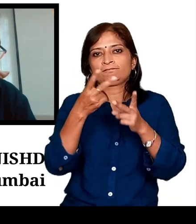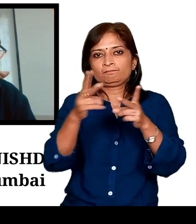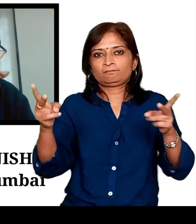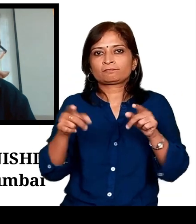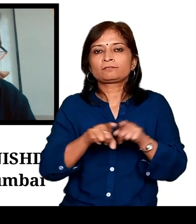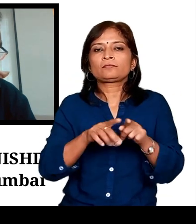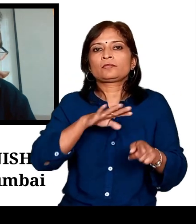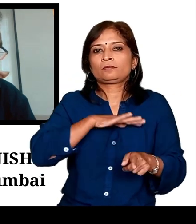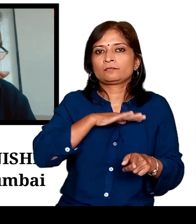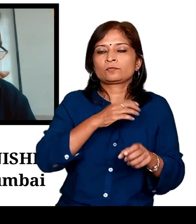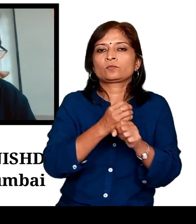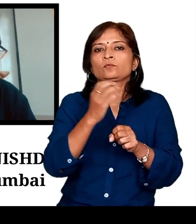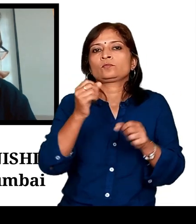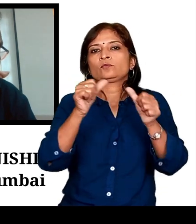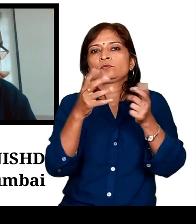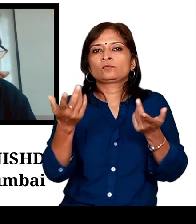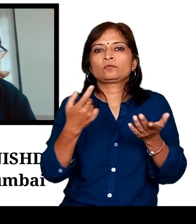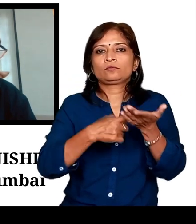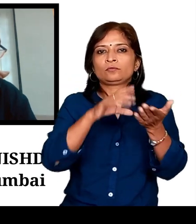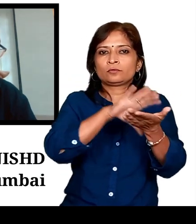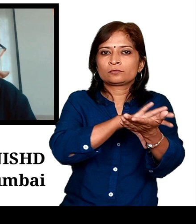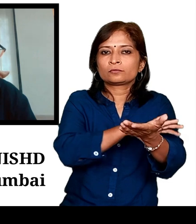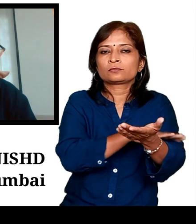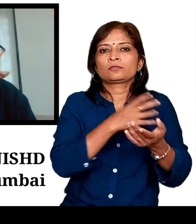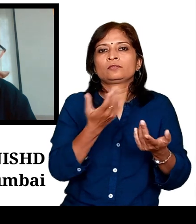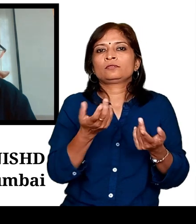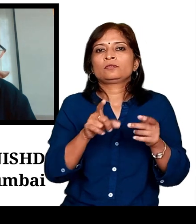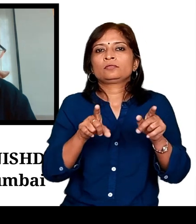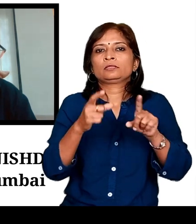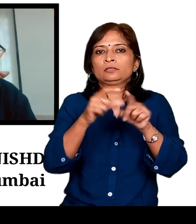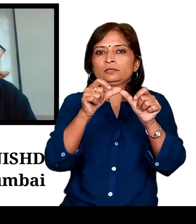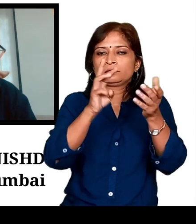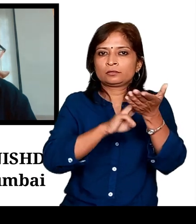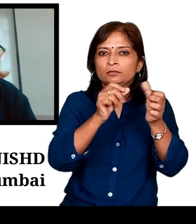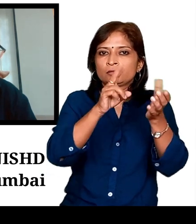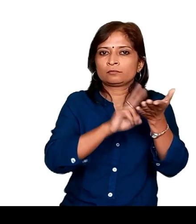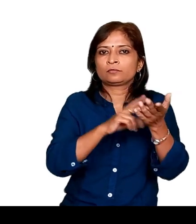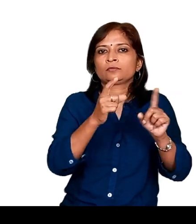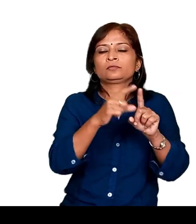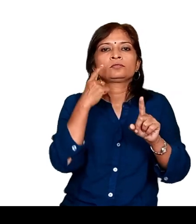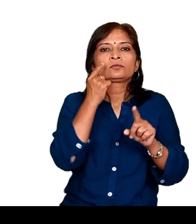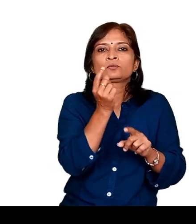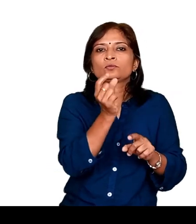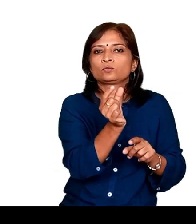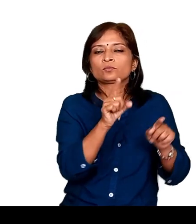महाराष्ट्र, गोवा, गुजरात, राजस्थान, दादरा एंड नगर हवेली, दमन एंड दीव, तो एक